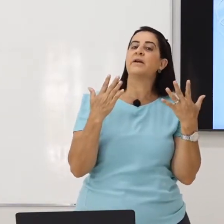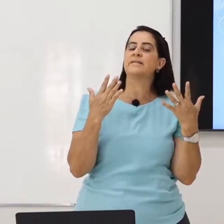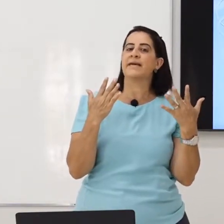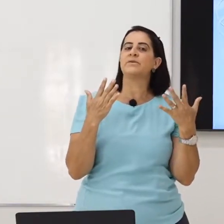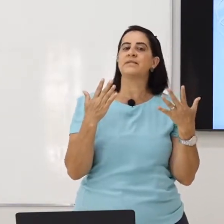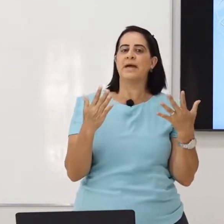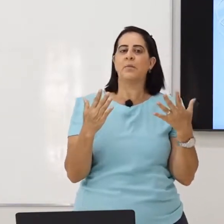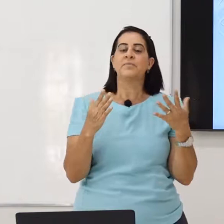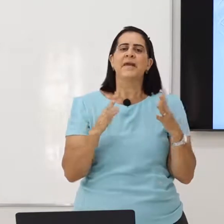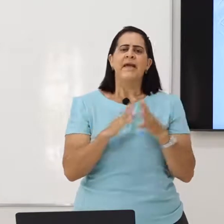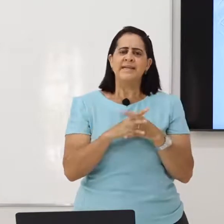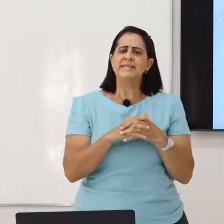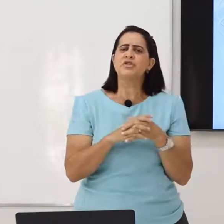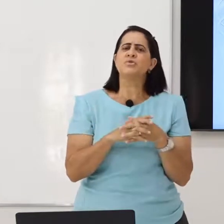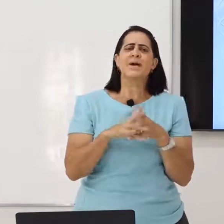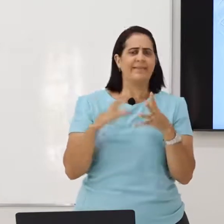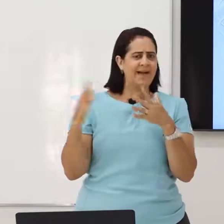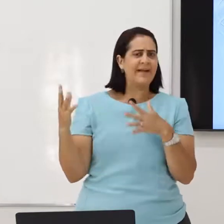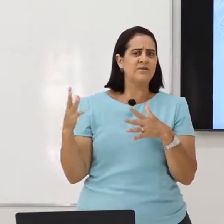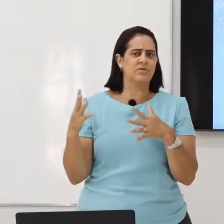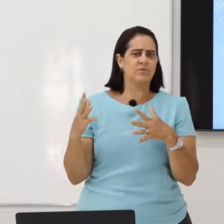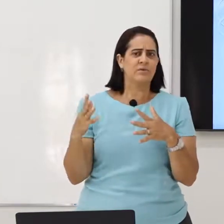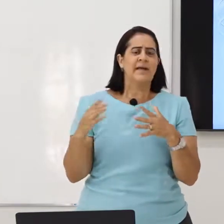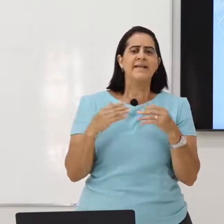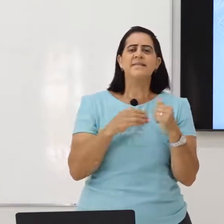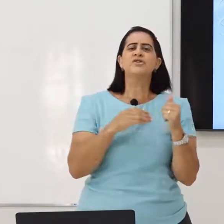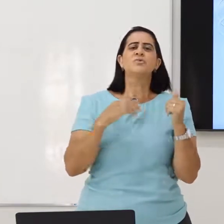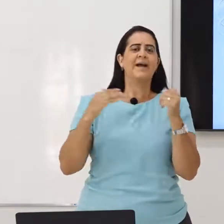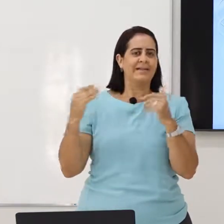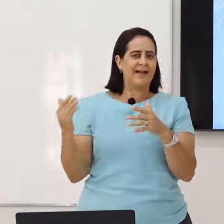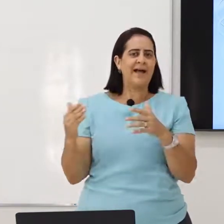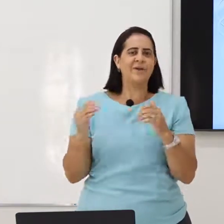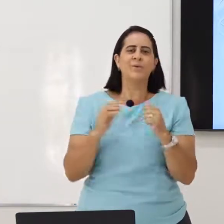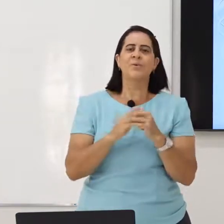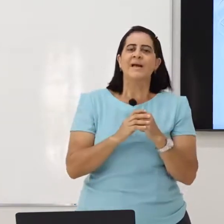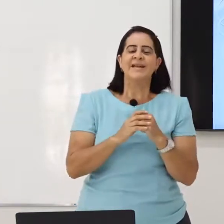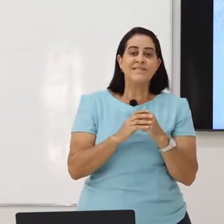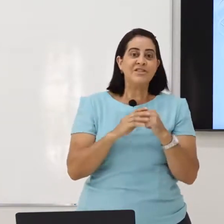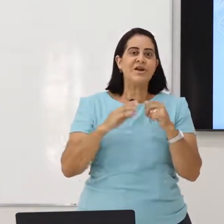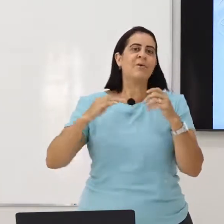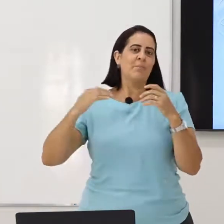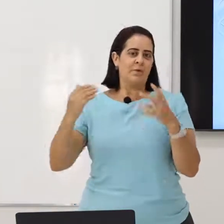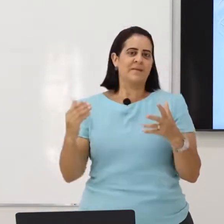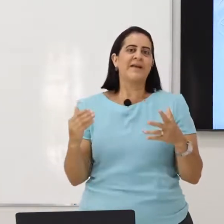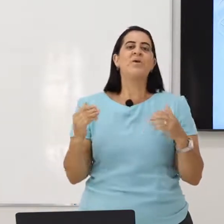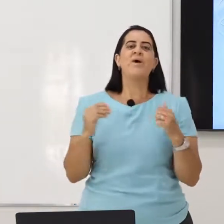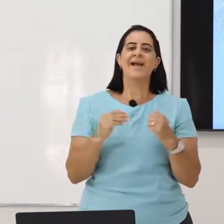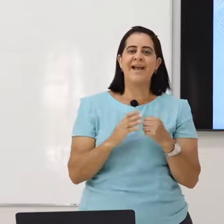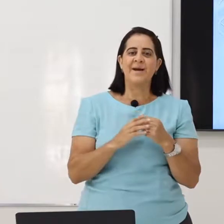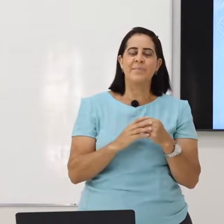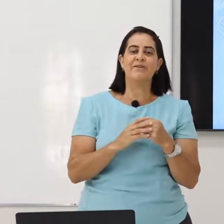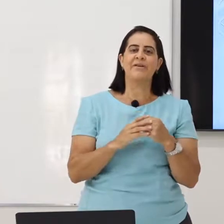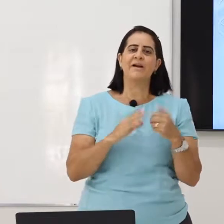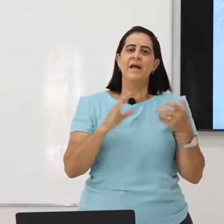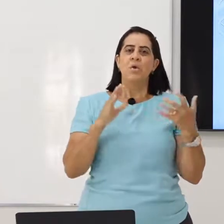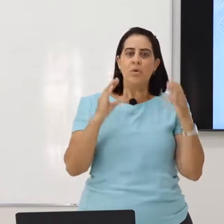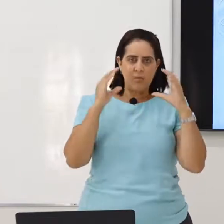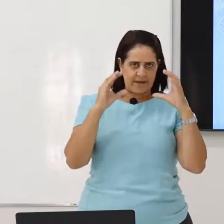realizar o sinal. Existe um cadastro? Existe um catálogo? Existe algo que eu possa recorrer para ver como é que a